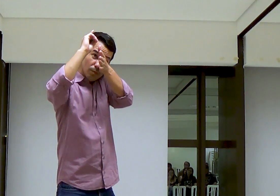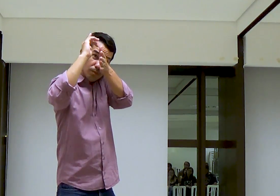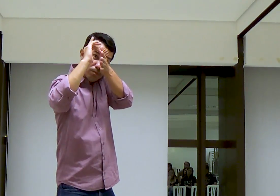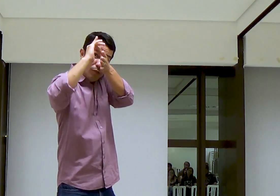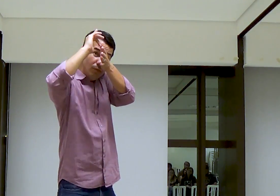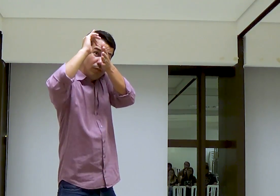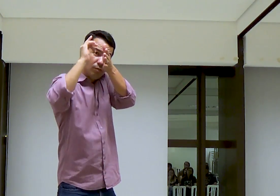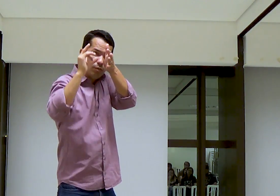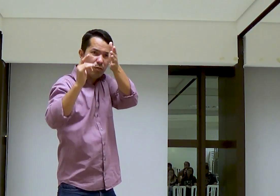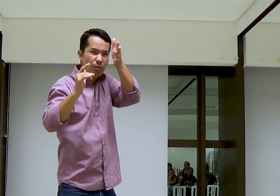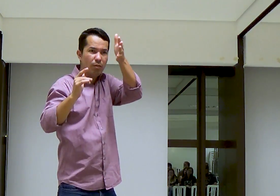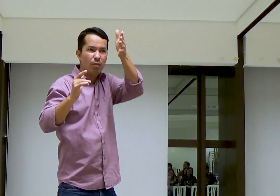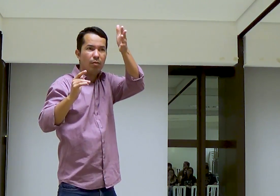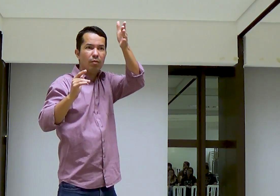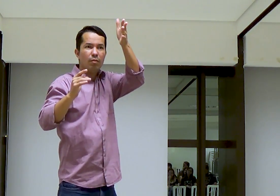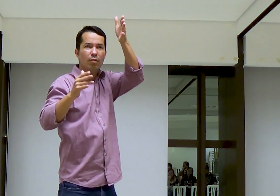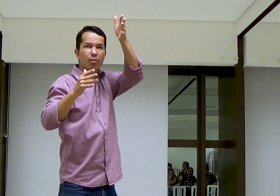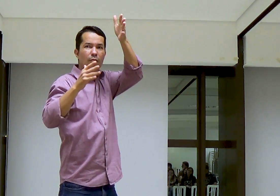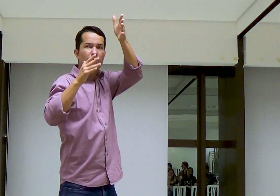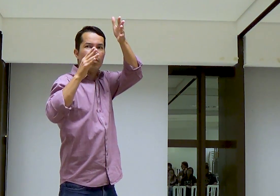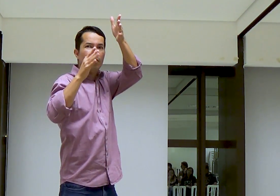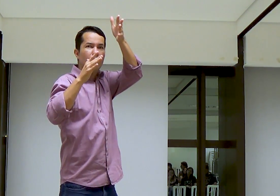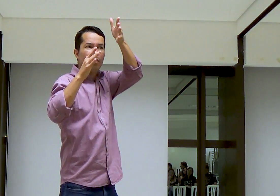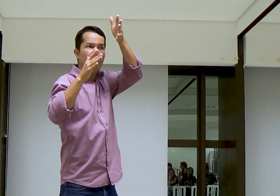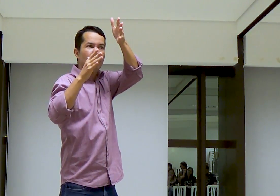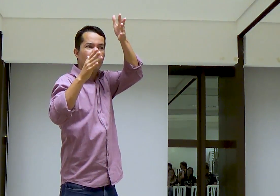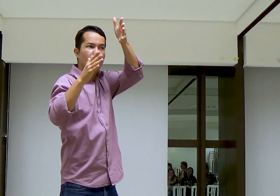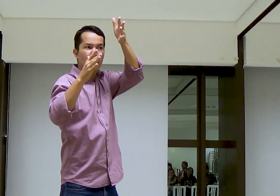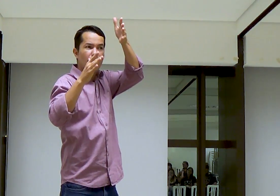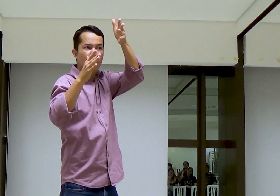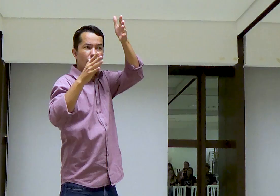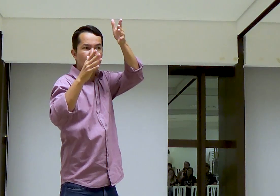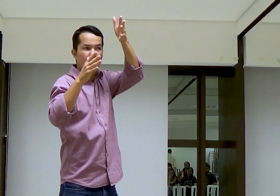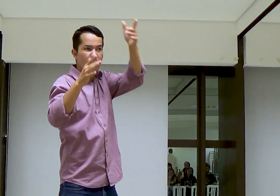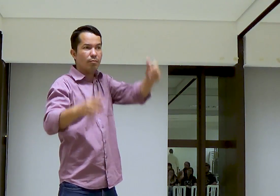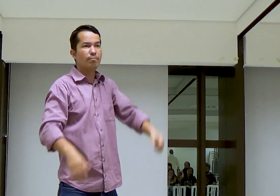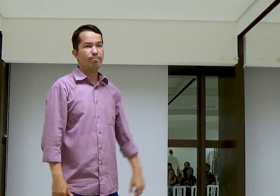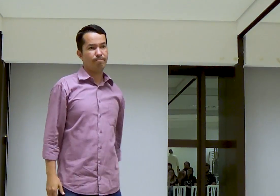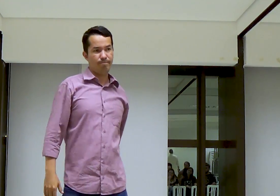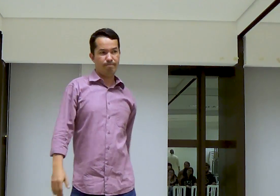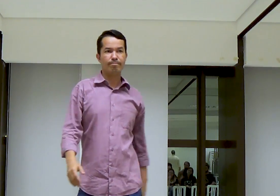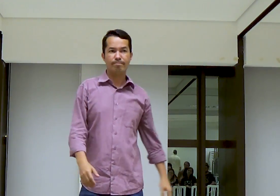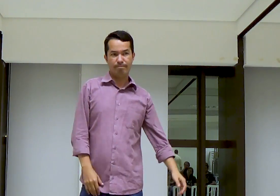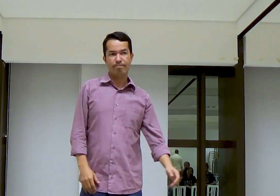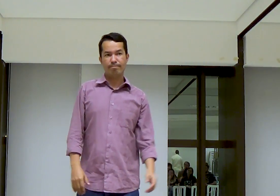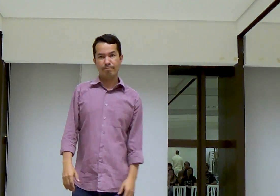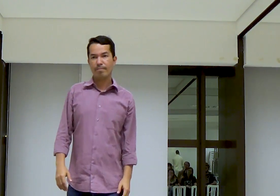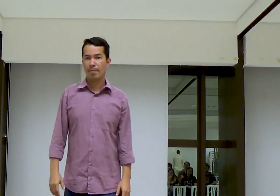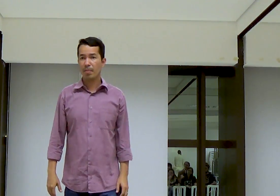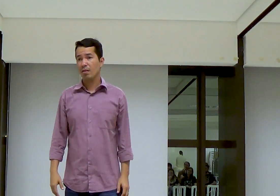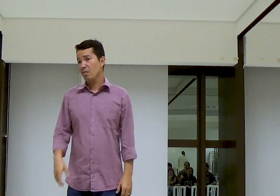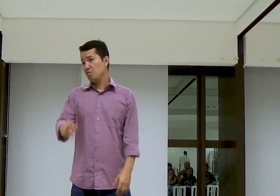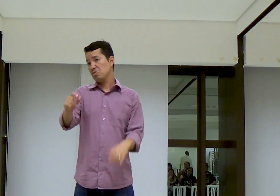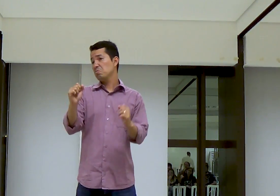diferentes. Sabe por quê? Porque Deus usa as suas mãos. Deus usa a sua